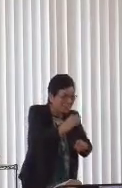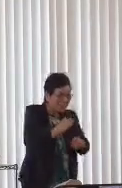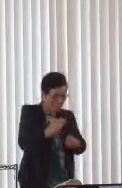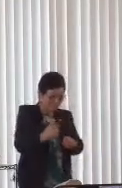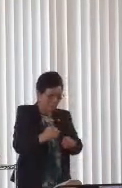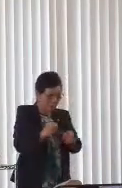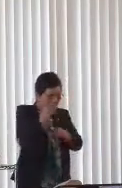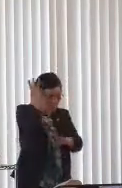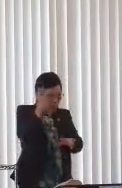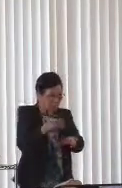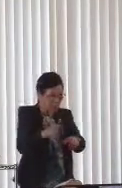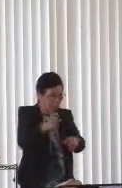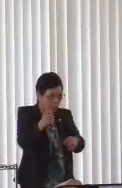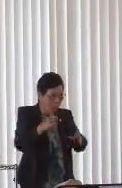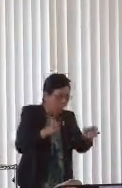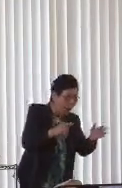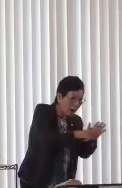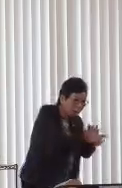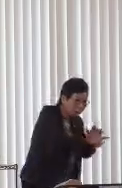ども、